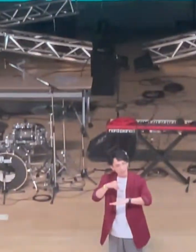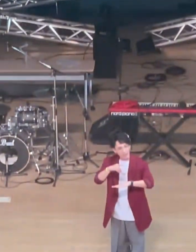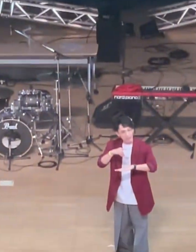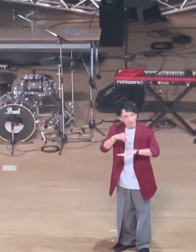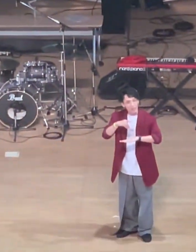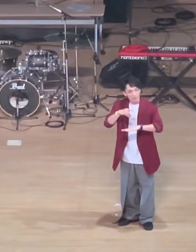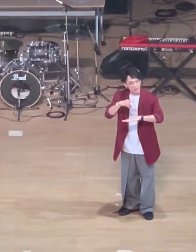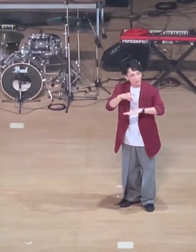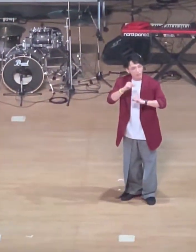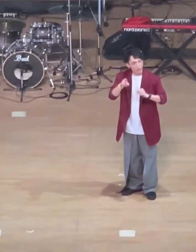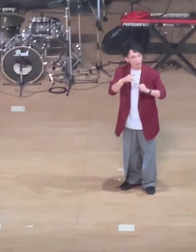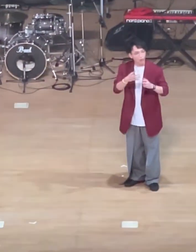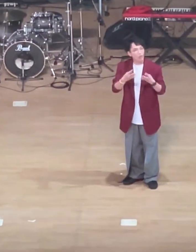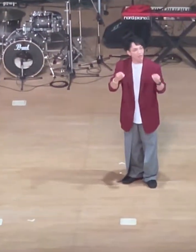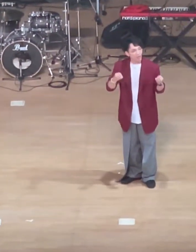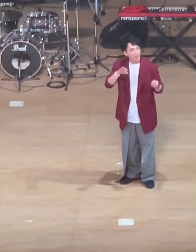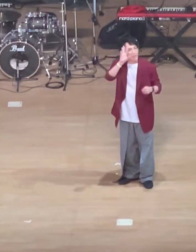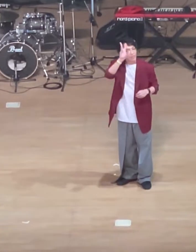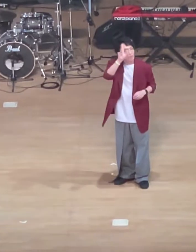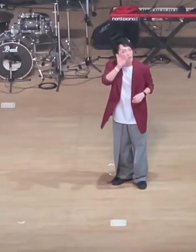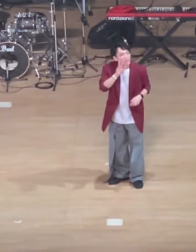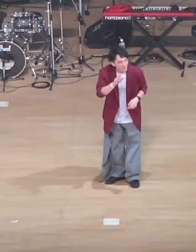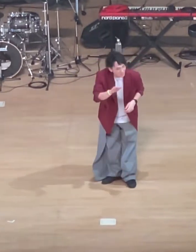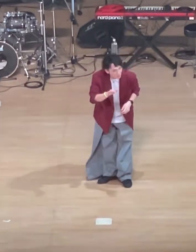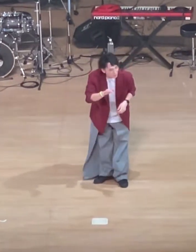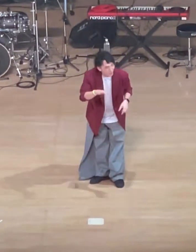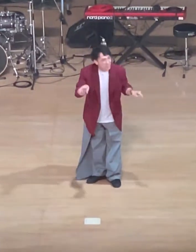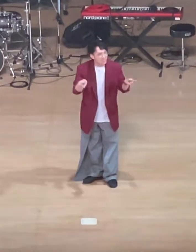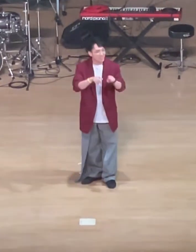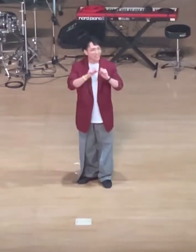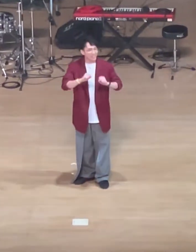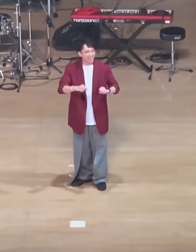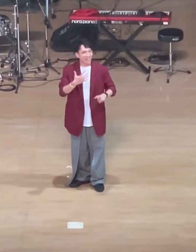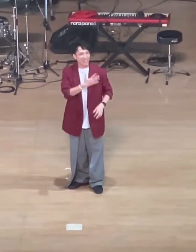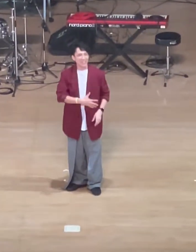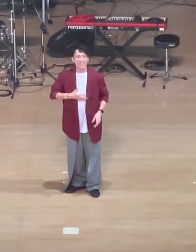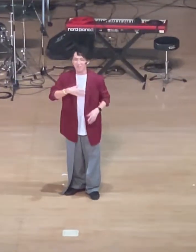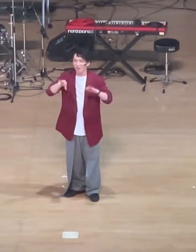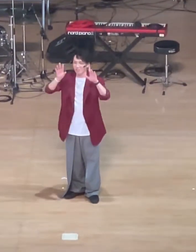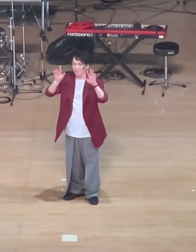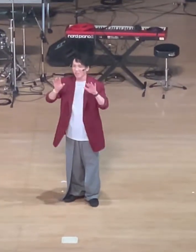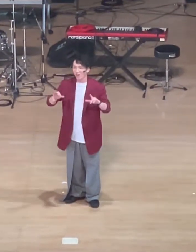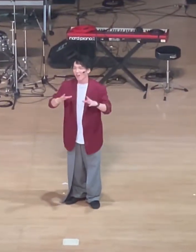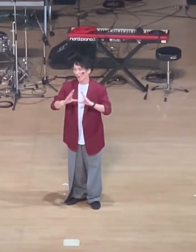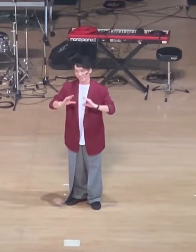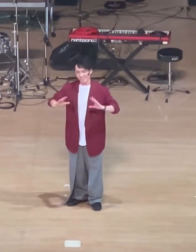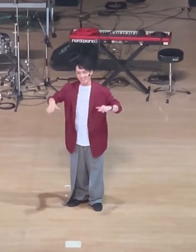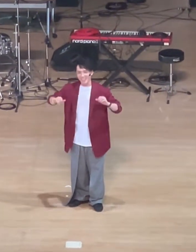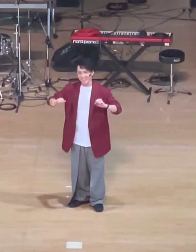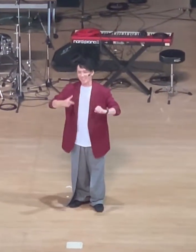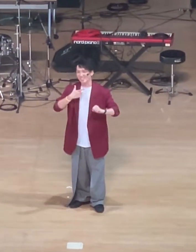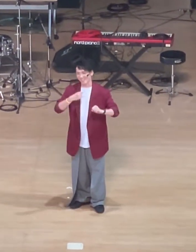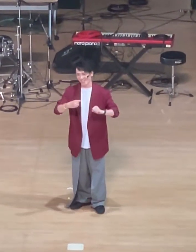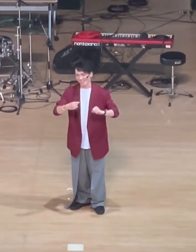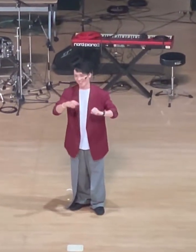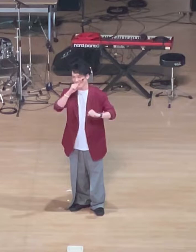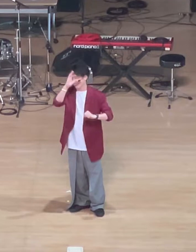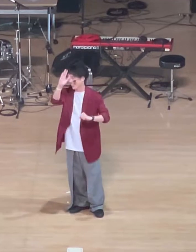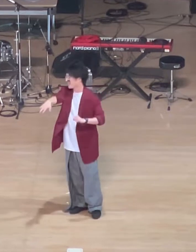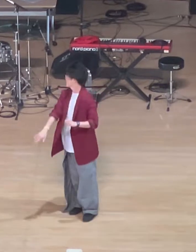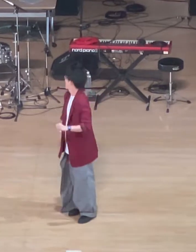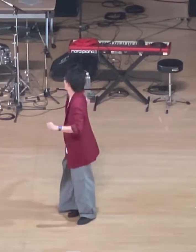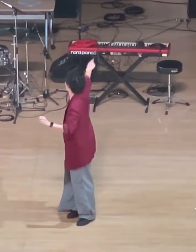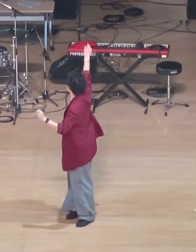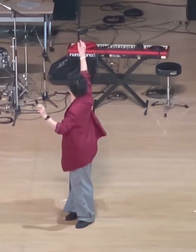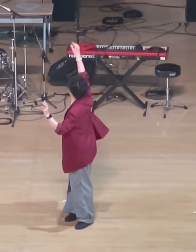めてやる人はこれ多いのかな、指文字ってものを一緒にやって、体と指をほぐしていきましょう。よろし